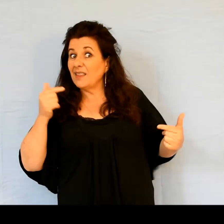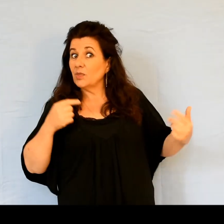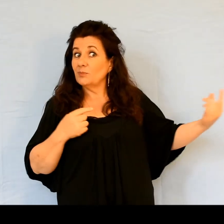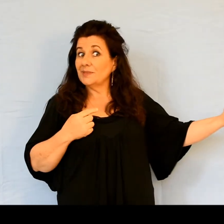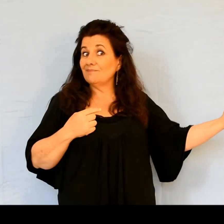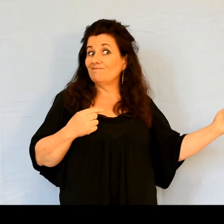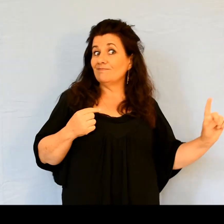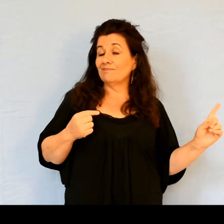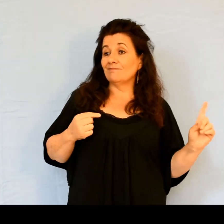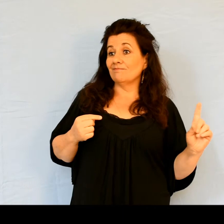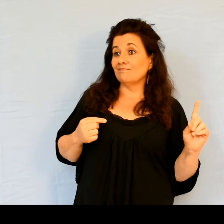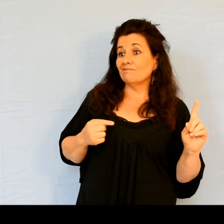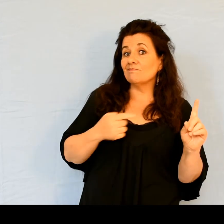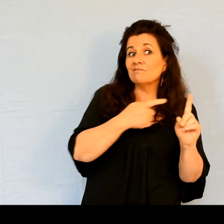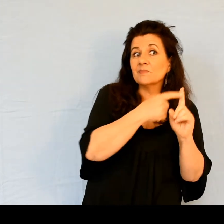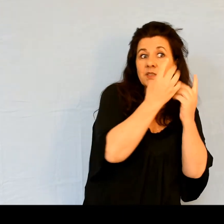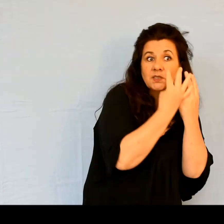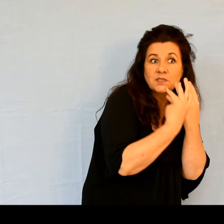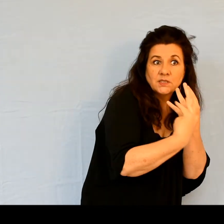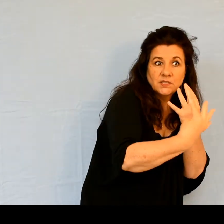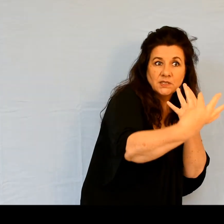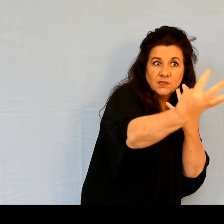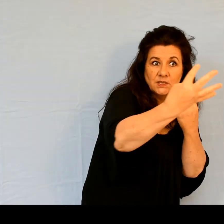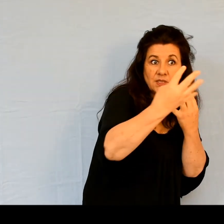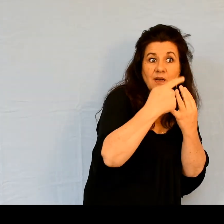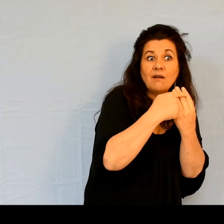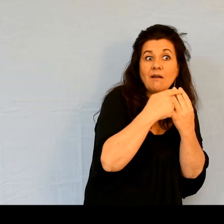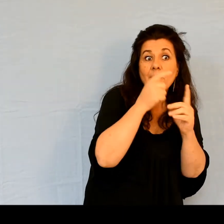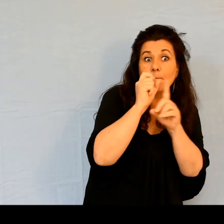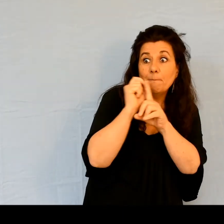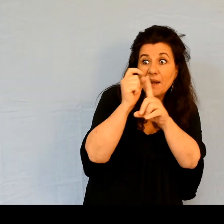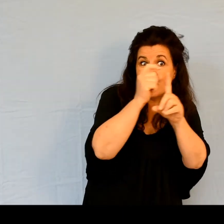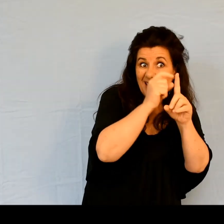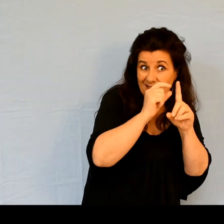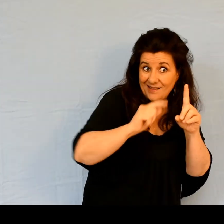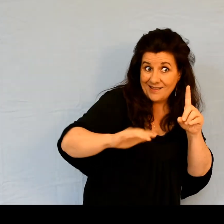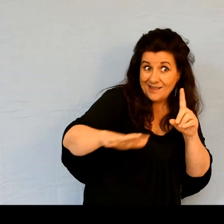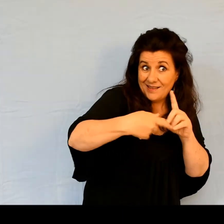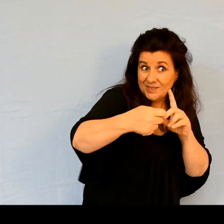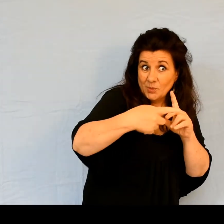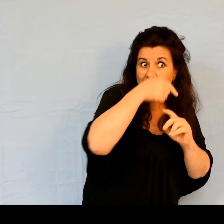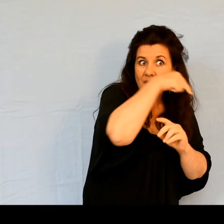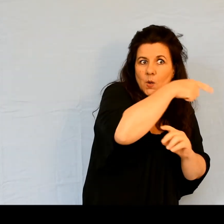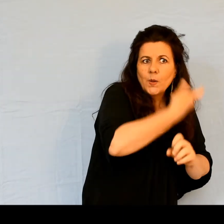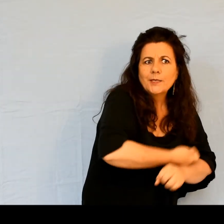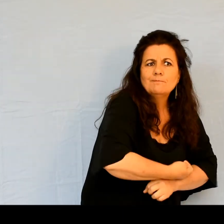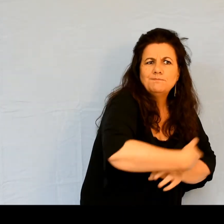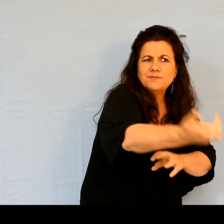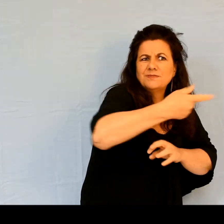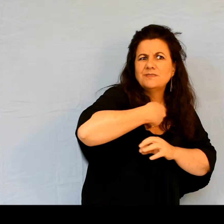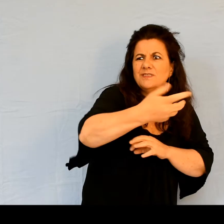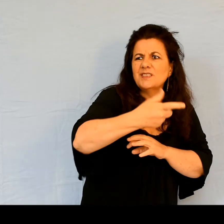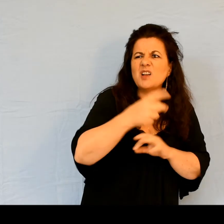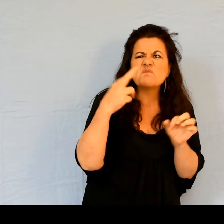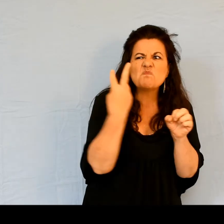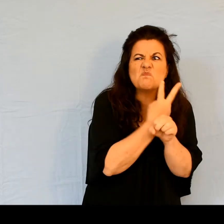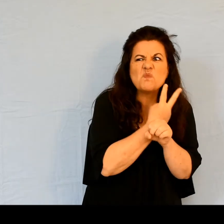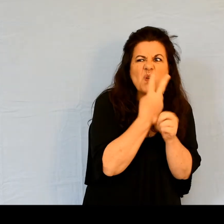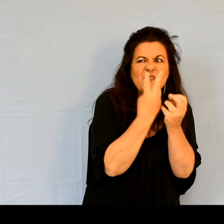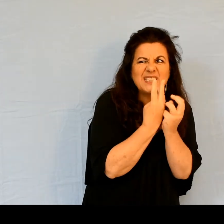Il sema de l'ivraie au milieu du blé et s'en alla. Quand la tige poussa